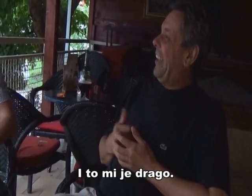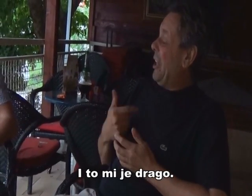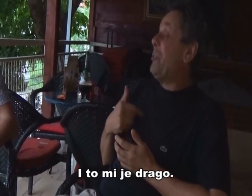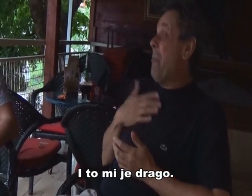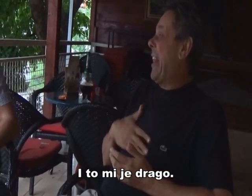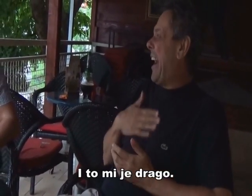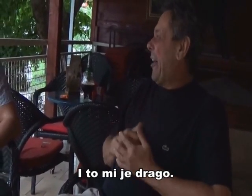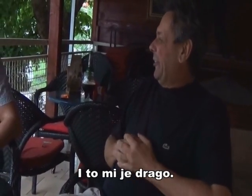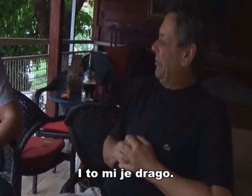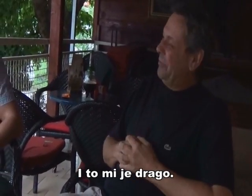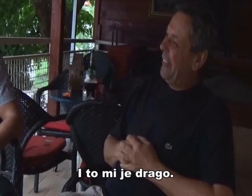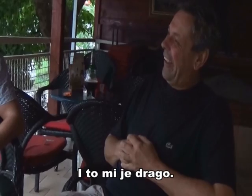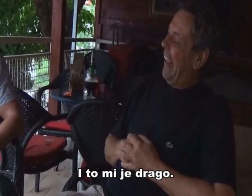I to je meni drago.